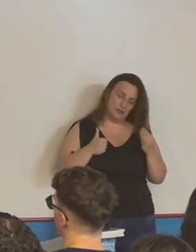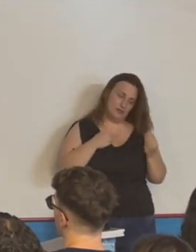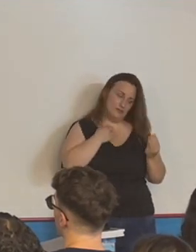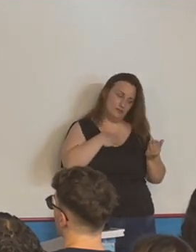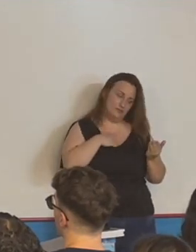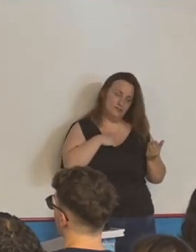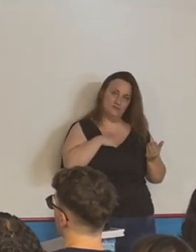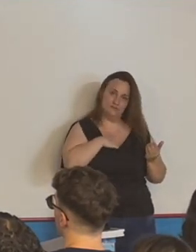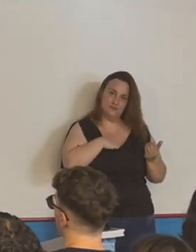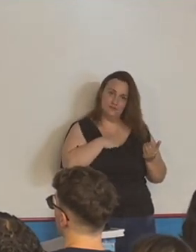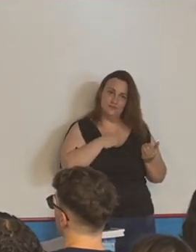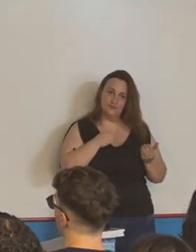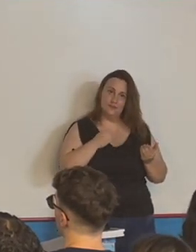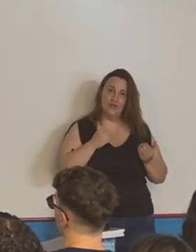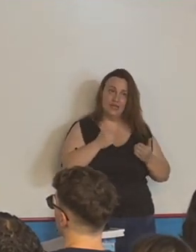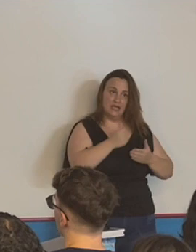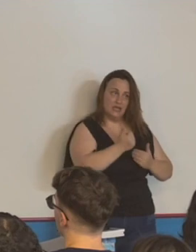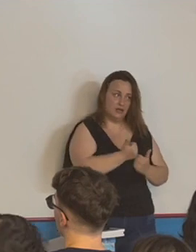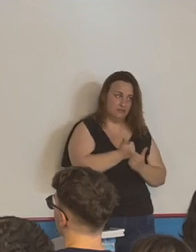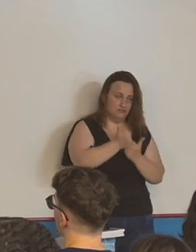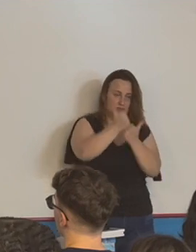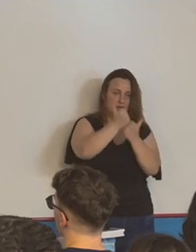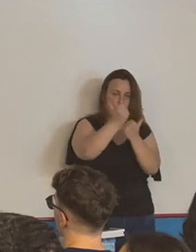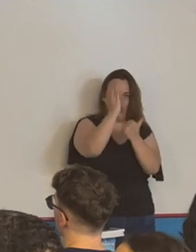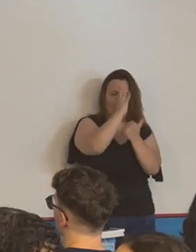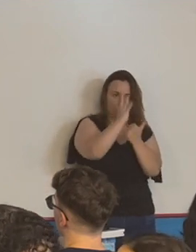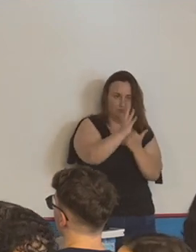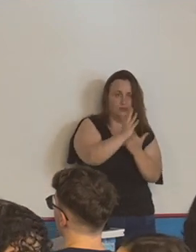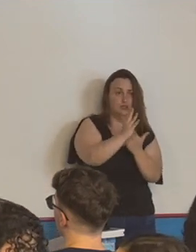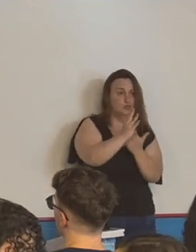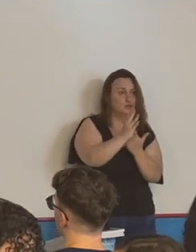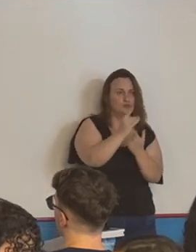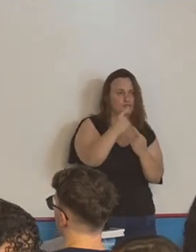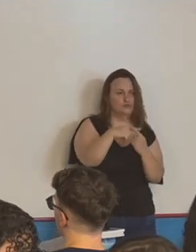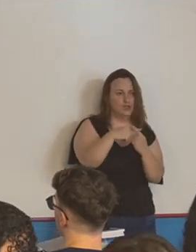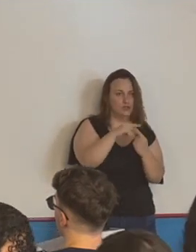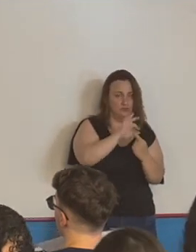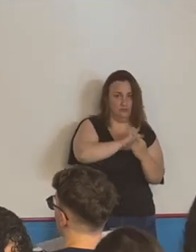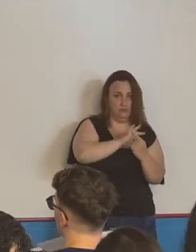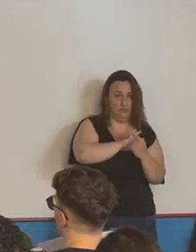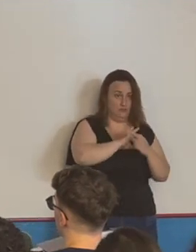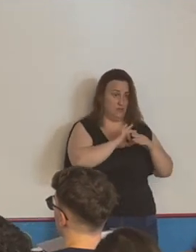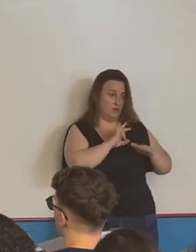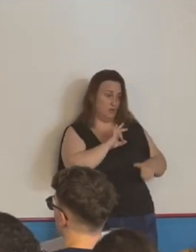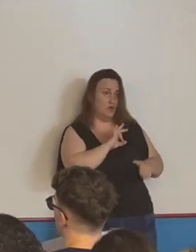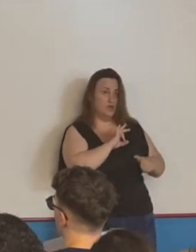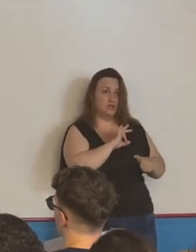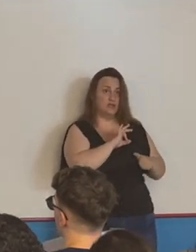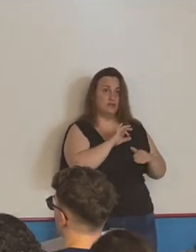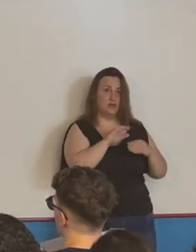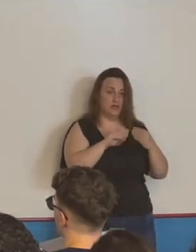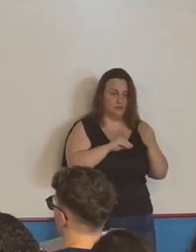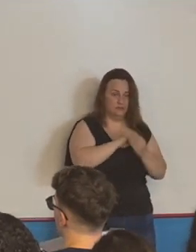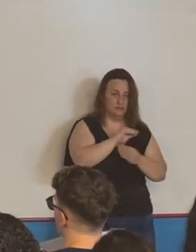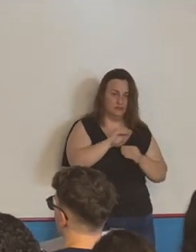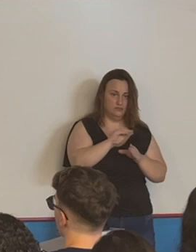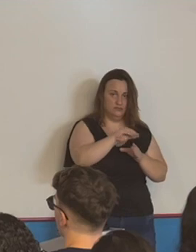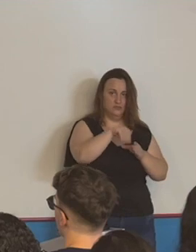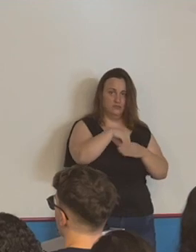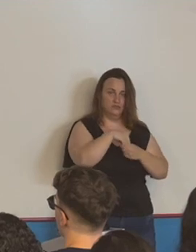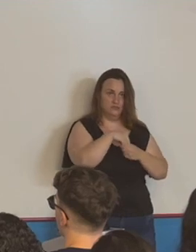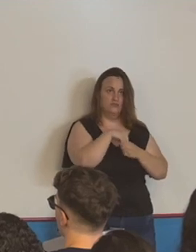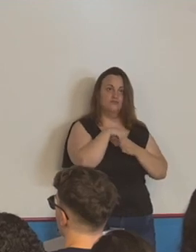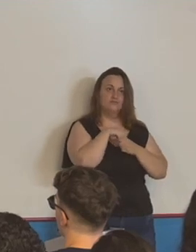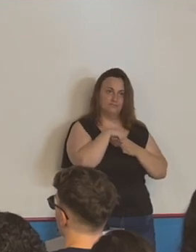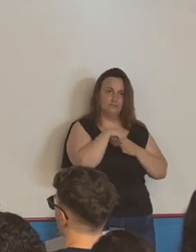de Janeiro, né, como eu falei, ele e algumas igrejas estão trabalhando juntos